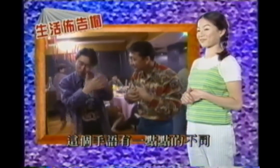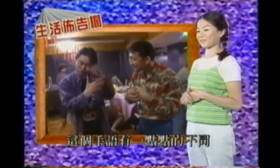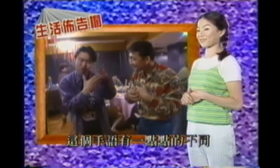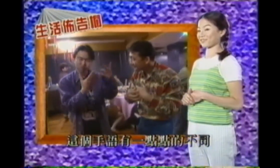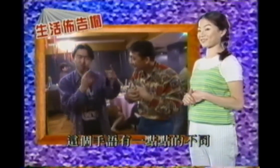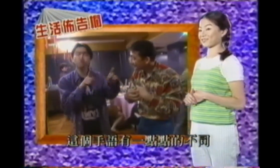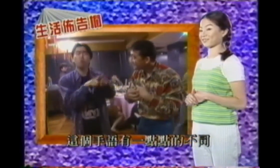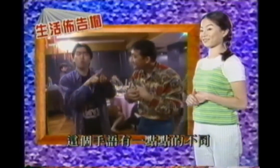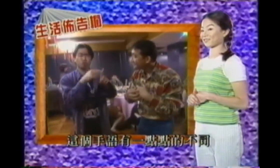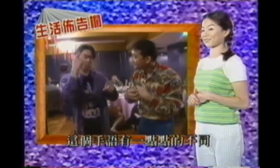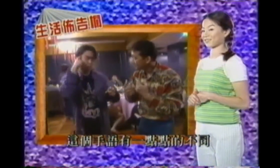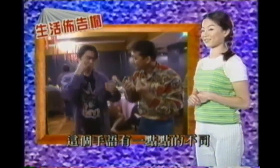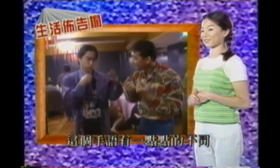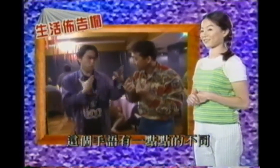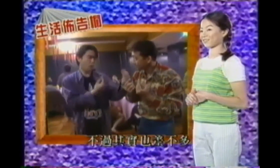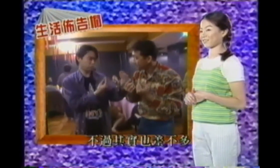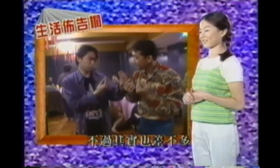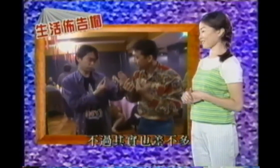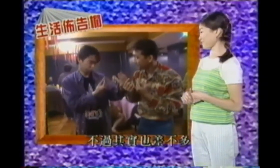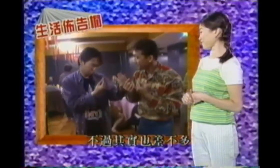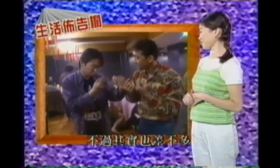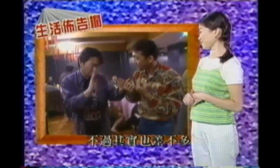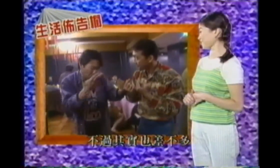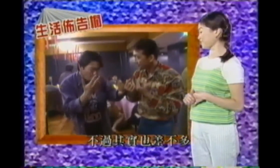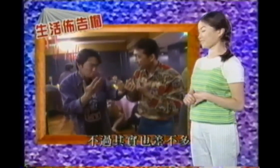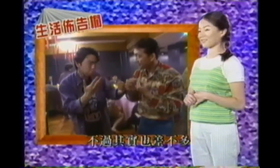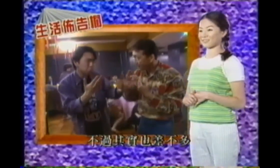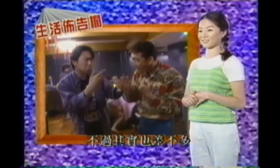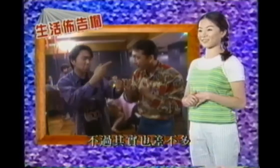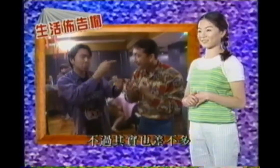一点点的不同，不过其实也差不多。